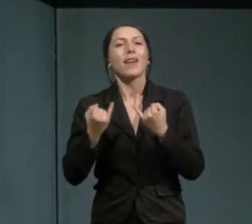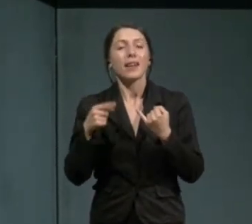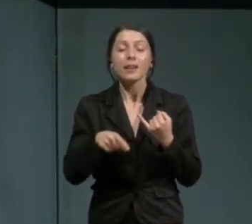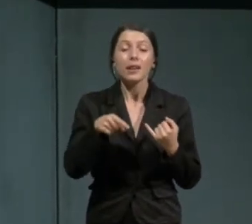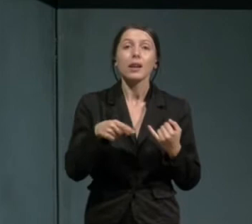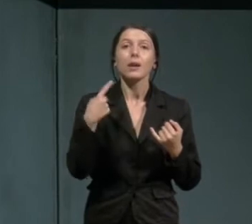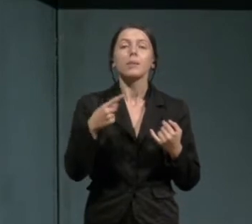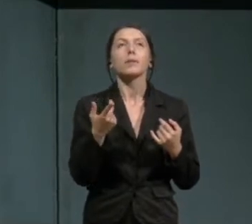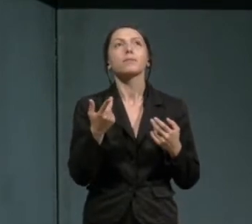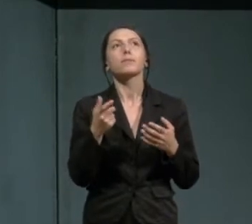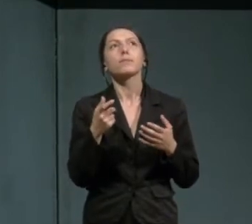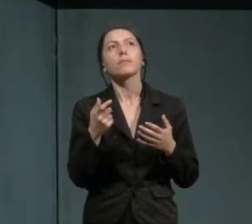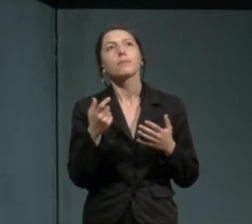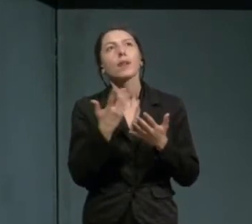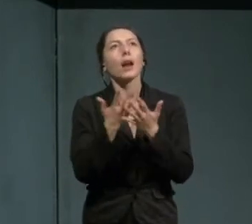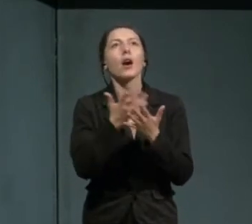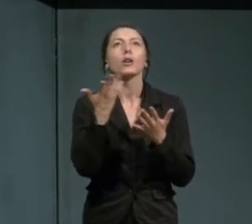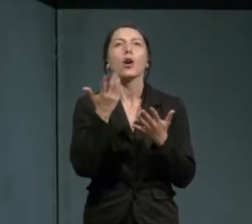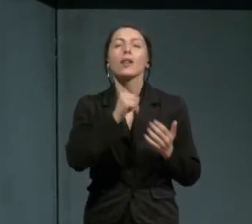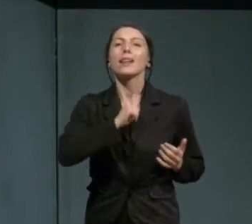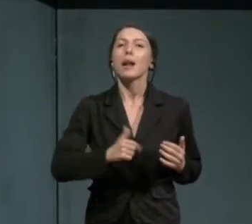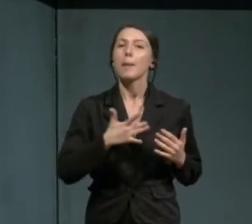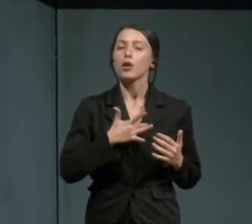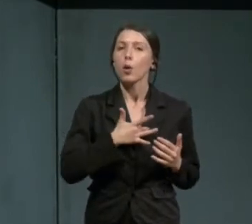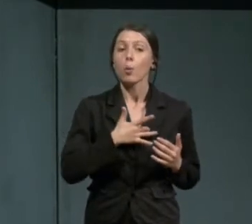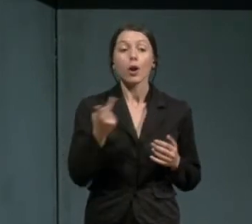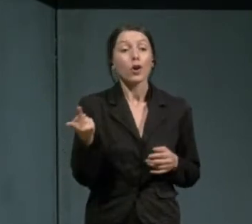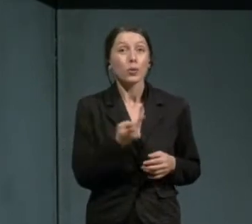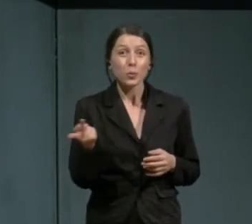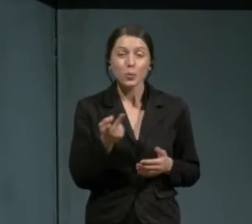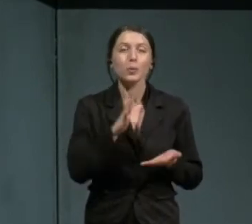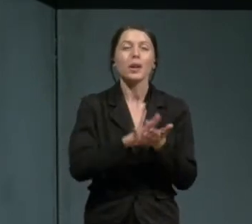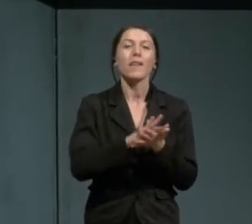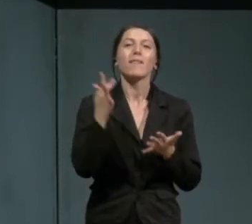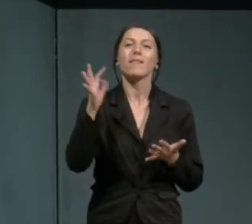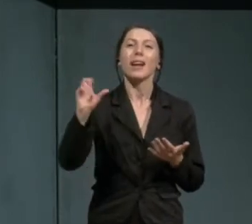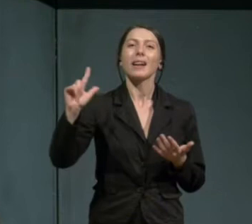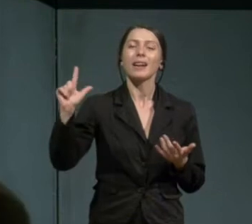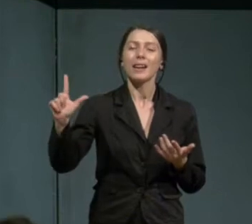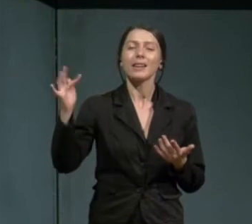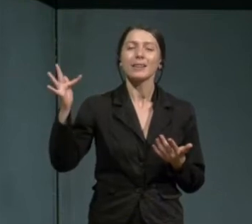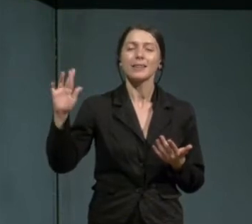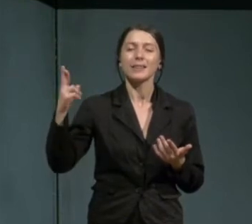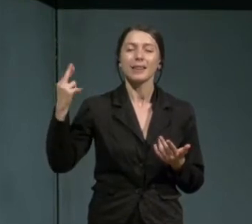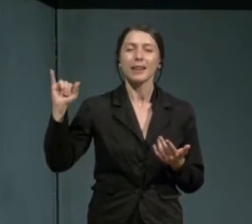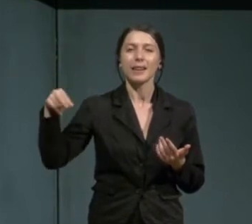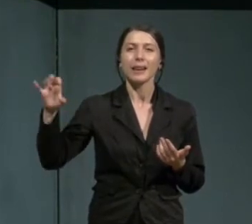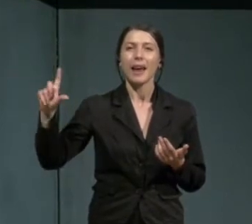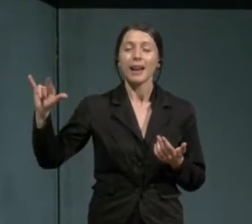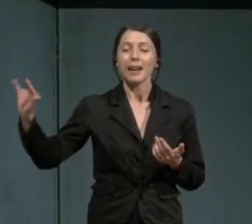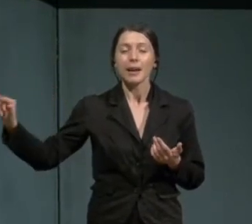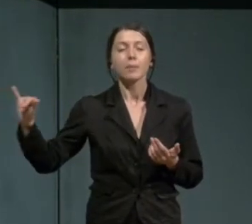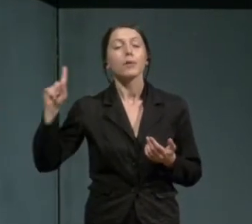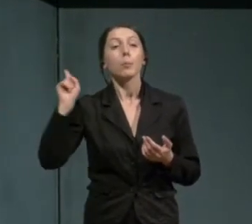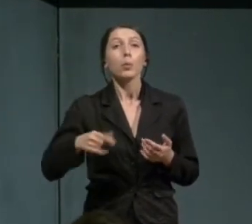di un trapianto di un trapianto di cuore tutti e due pubblicati da feltrinelli come pure quello successivo lampedusa e come